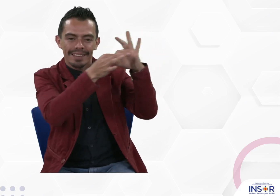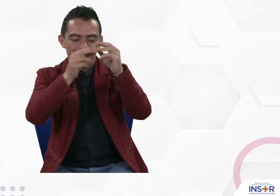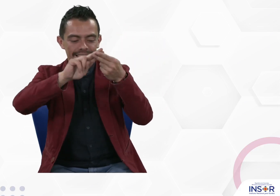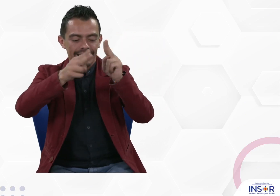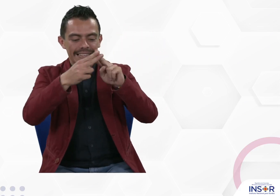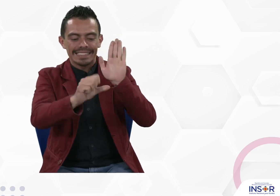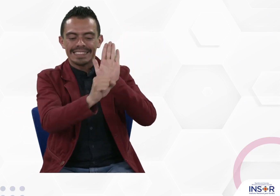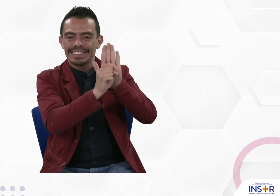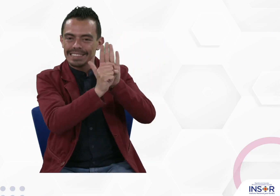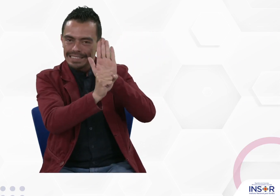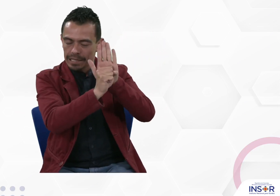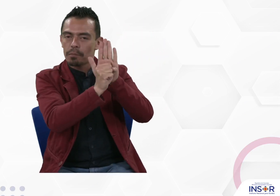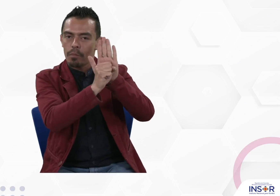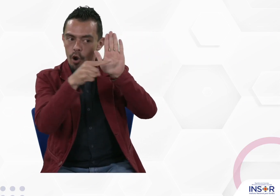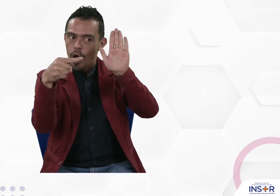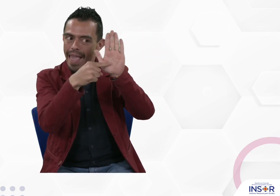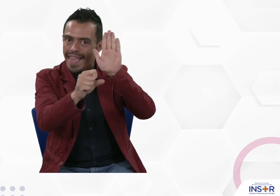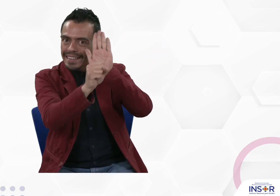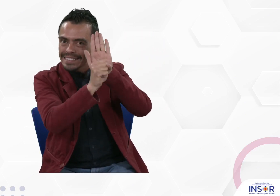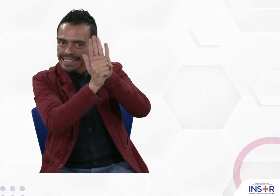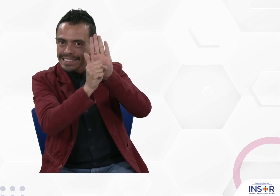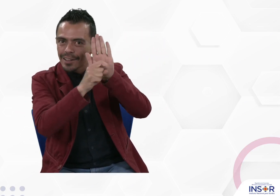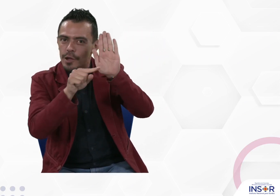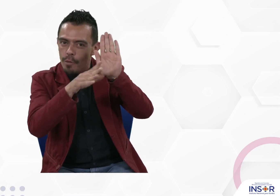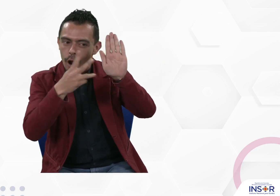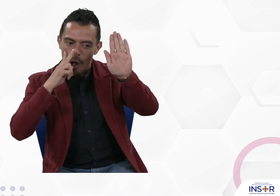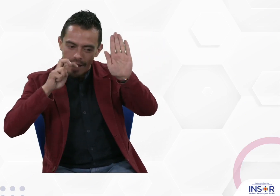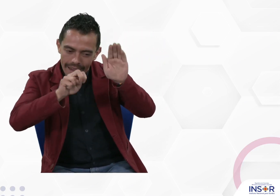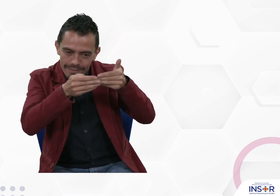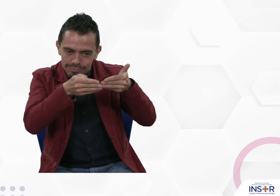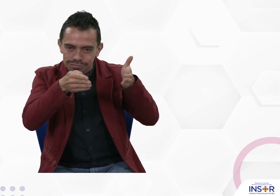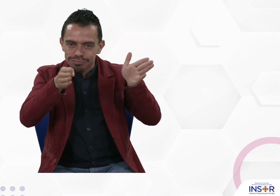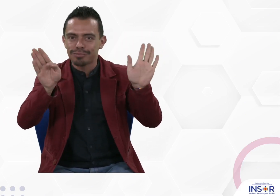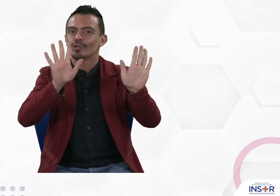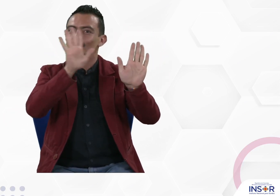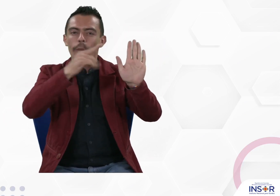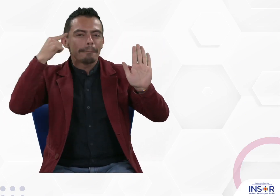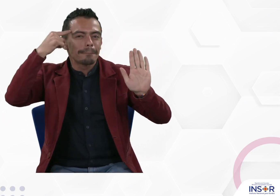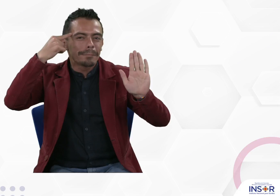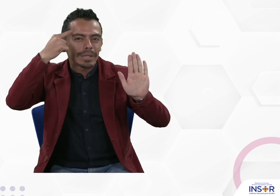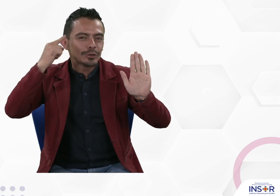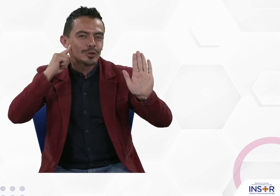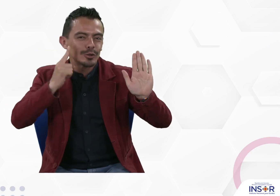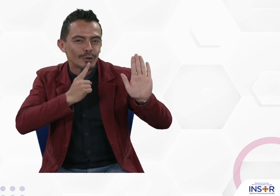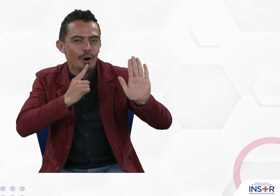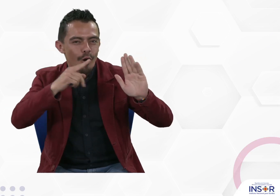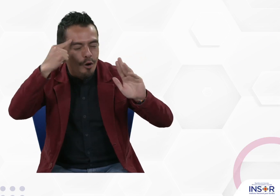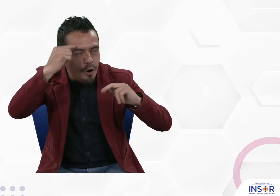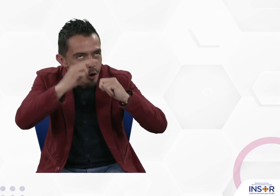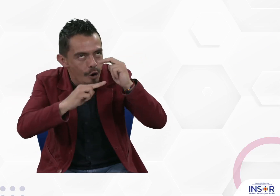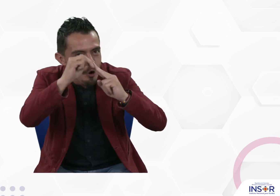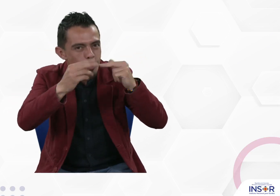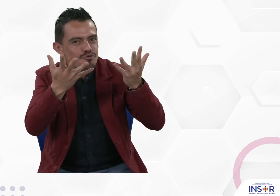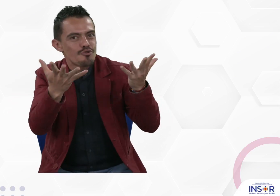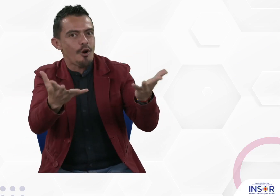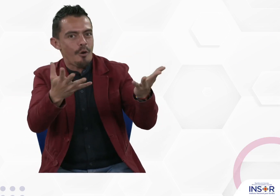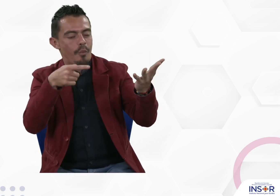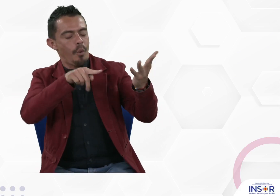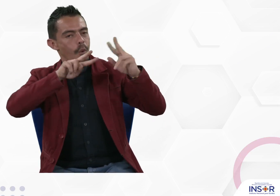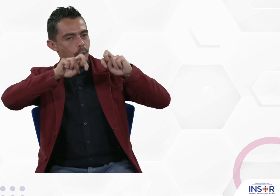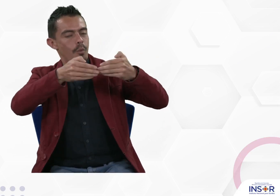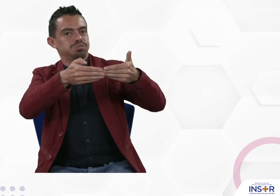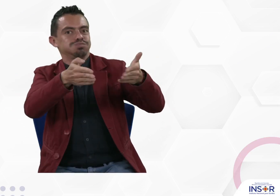hablamos de la bandera sorda como un símbolo también, poder generar investigaciones sobre esos pensamientos sordos,